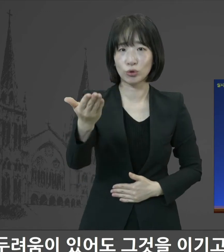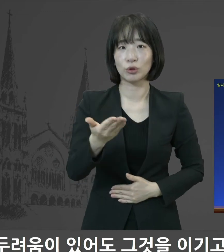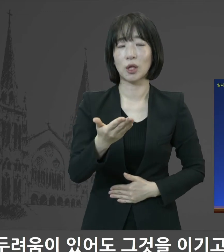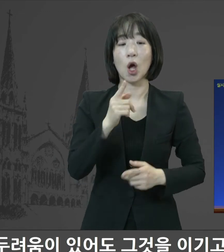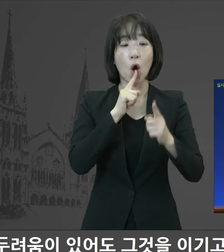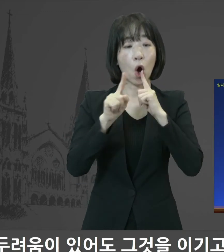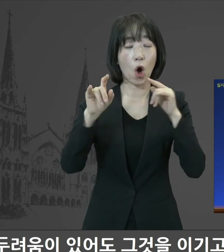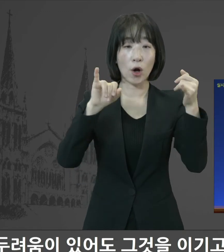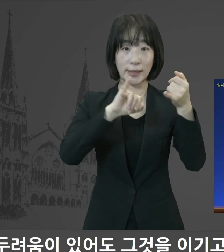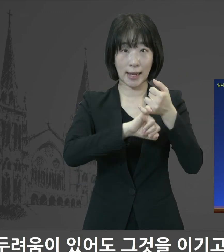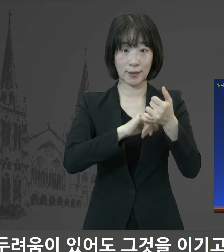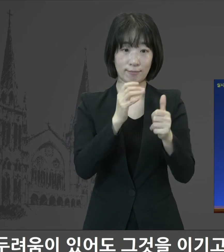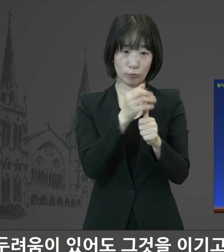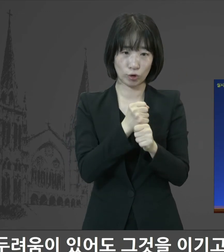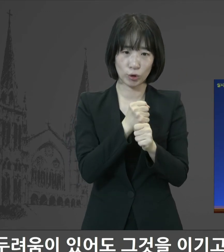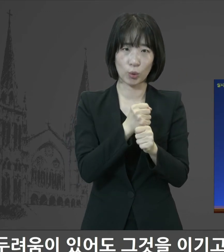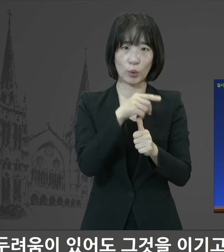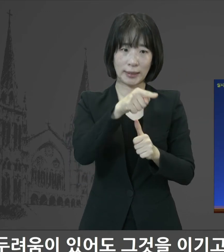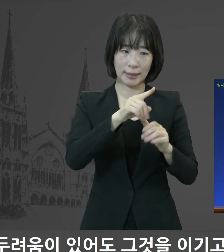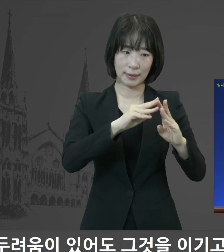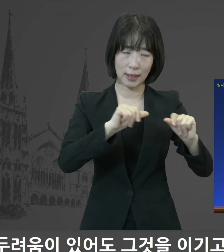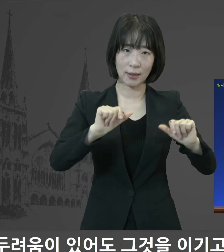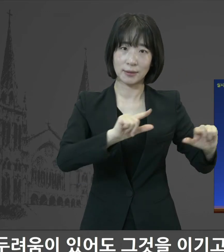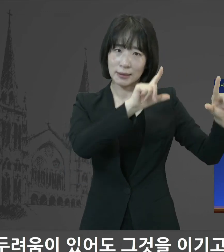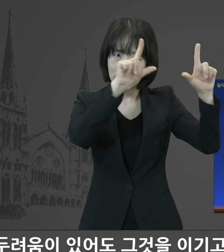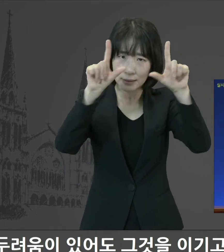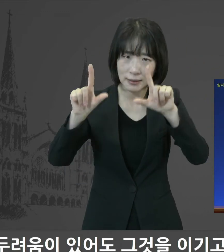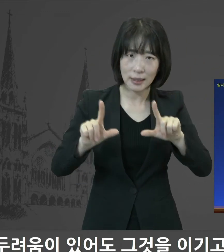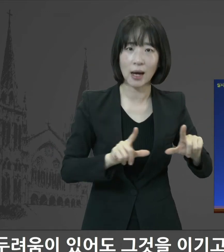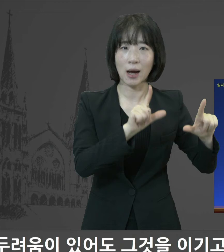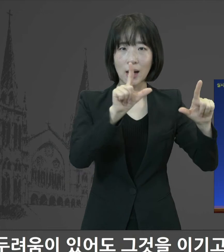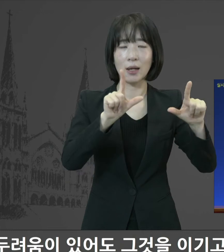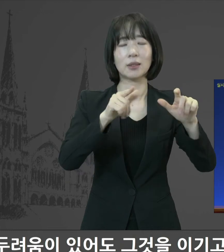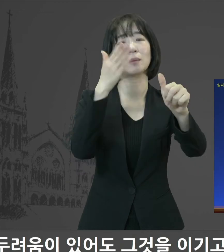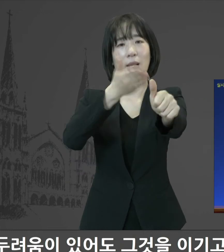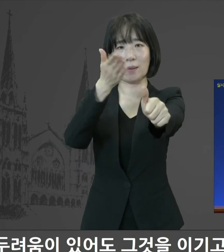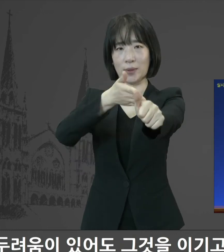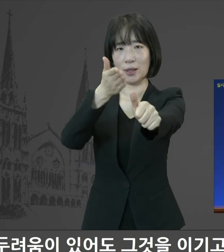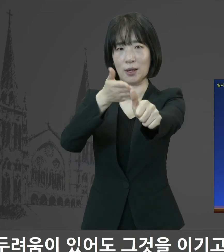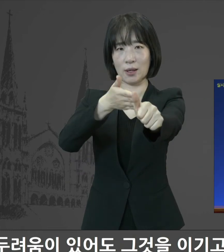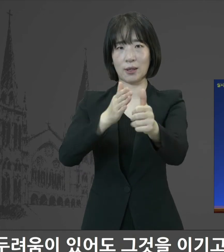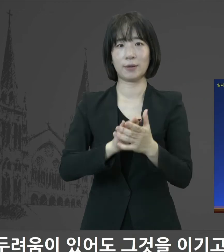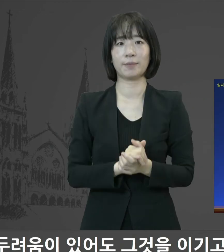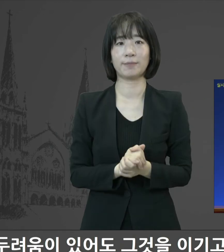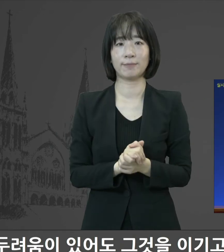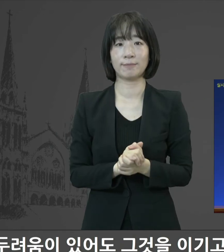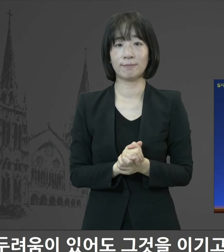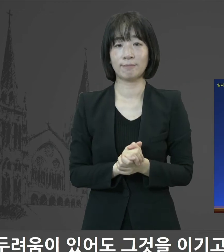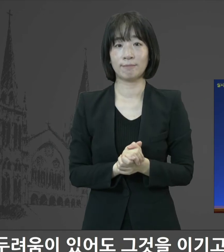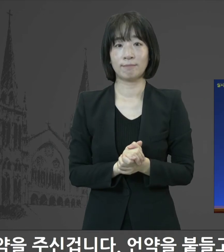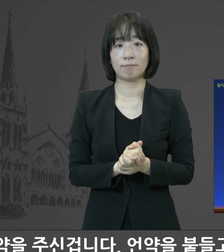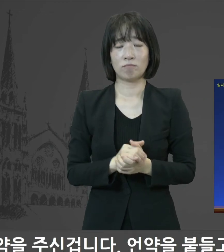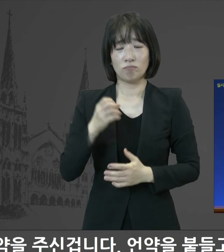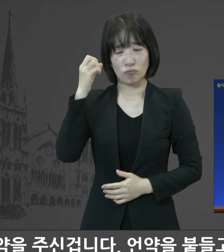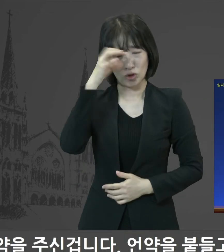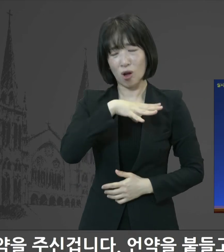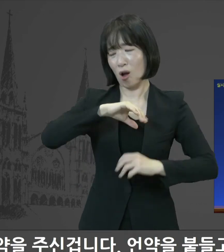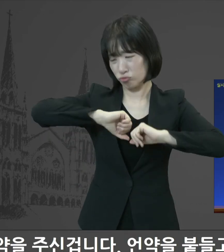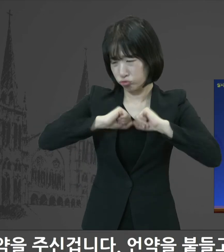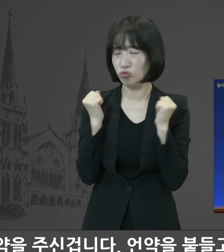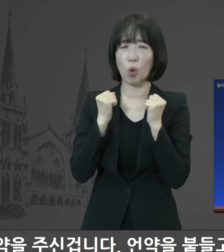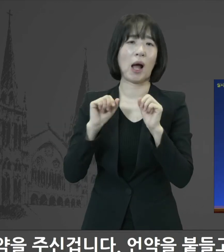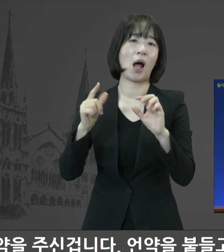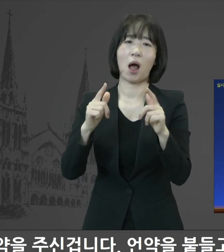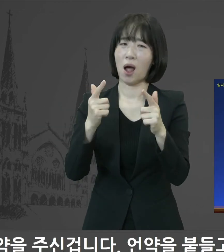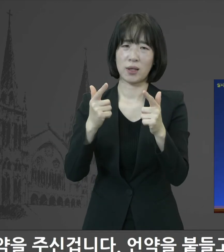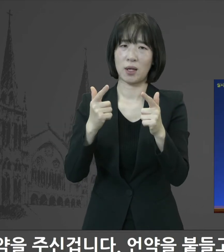땅을 살아가는 신앙의 정수를 배우시기를 주의 이름으로 축원합니다. 이건요, 맹목적인 순종을 요구하는